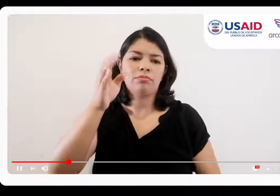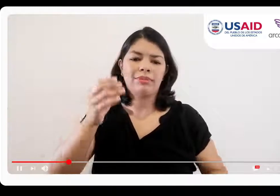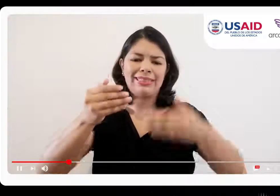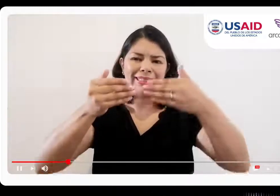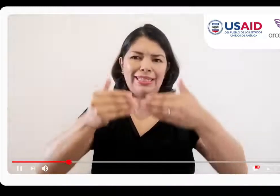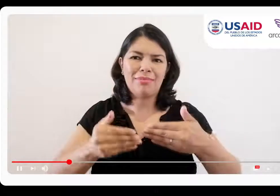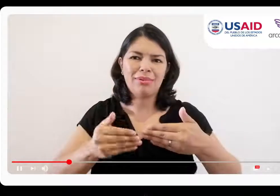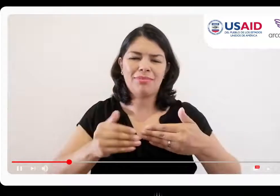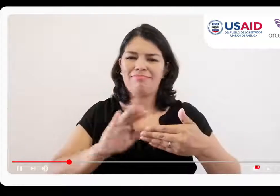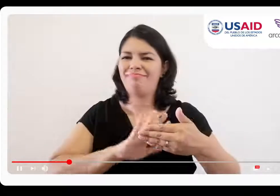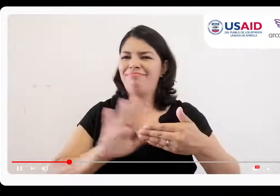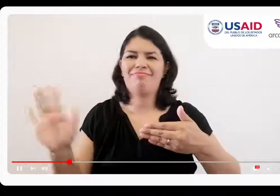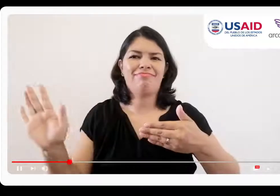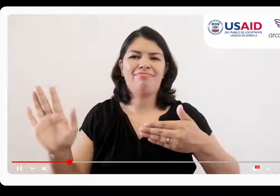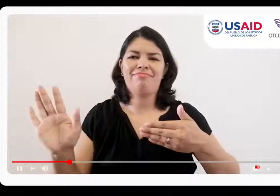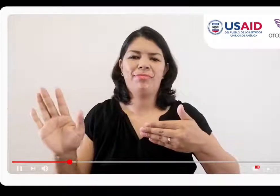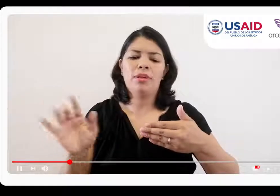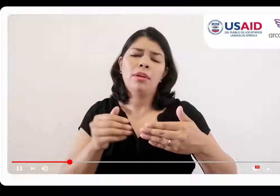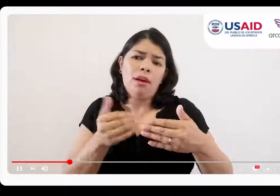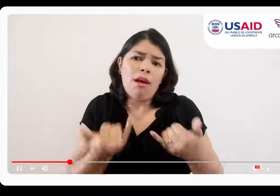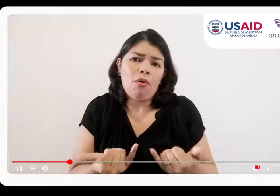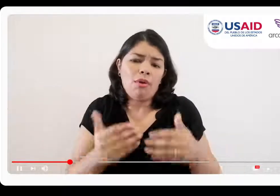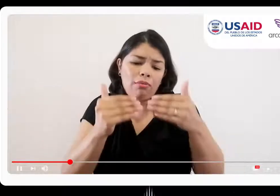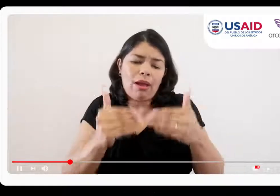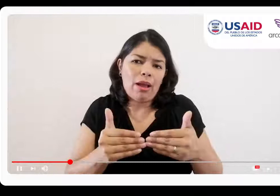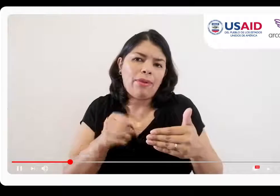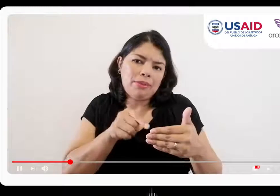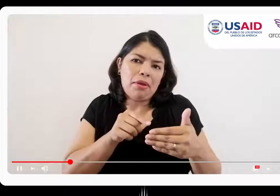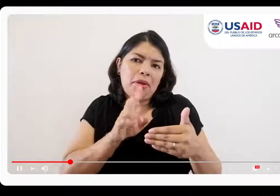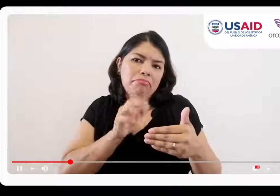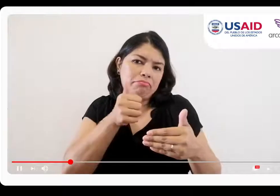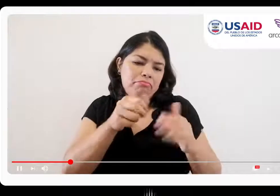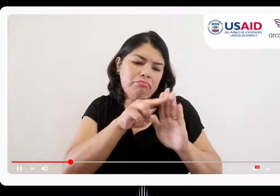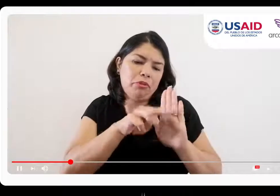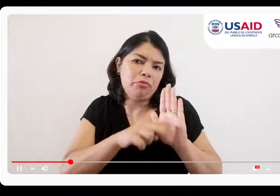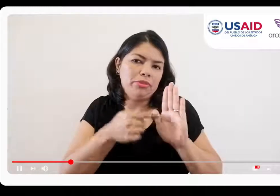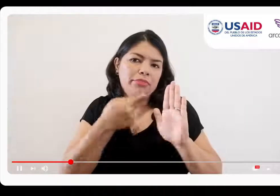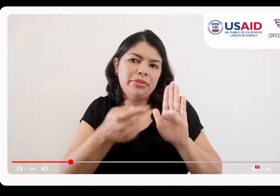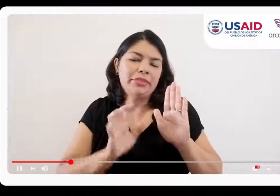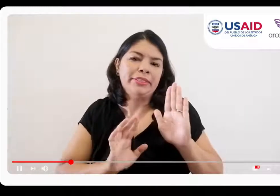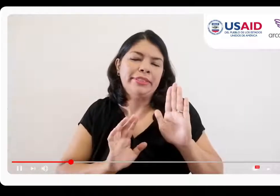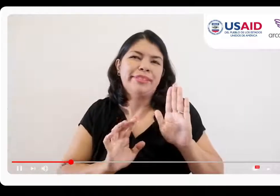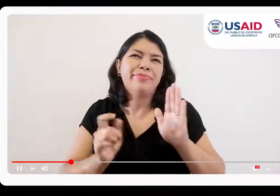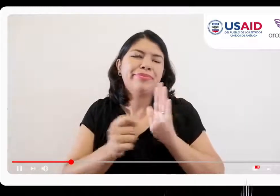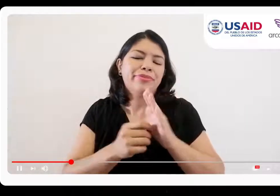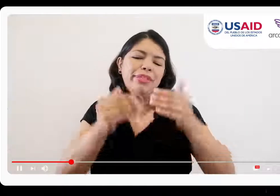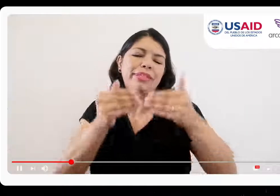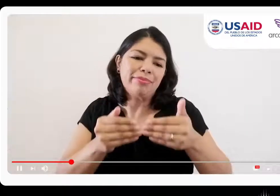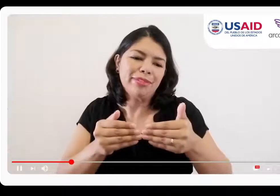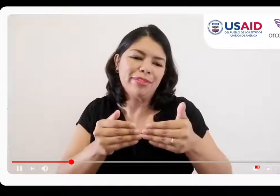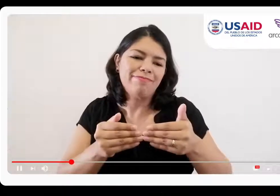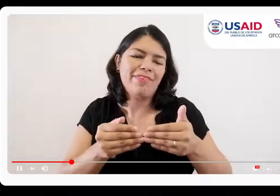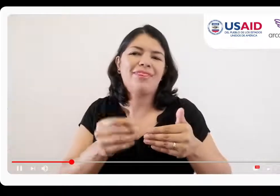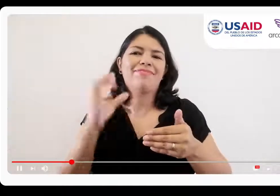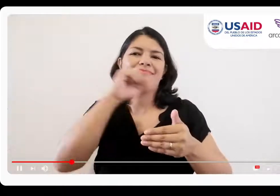palabra correcta, pero algún día llegaremos a hablar de eso, donde tengamos accesibilidad, porque todos hablamos